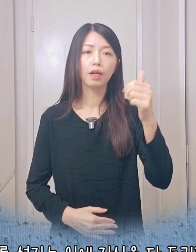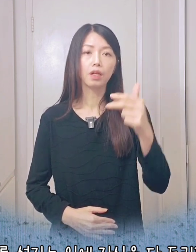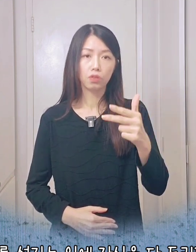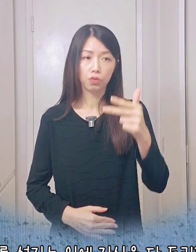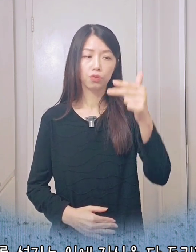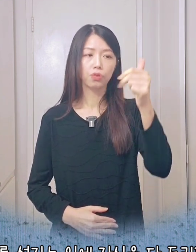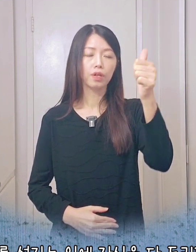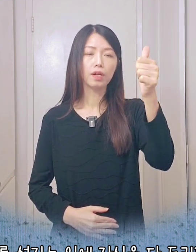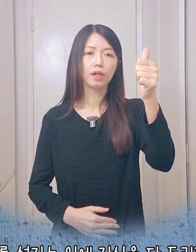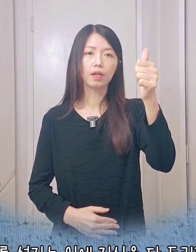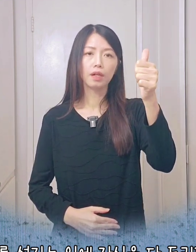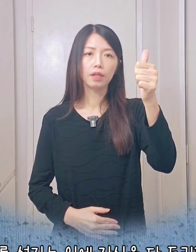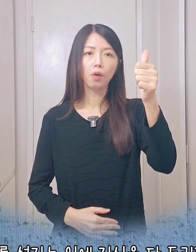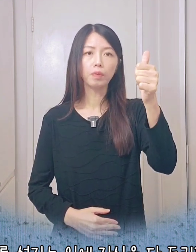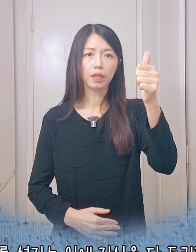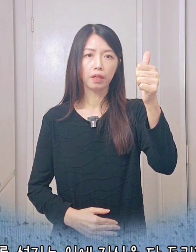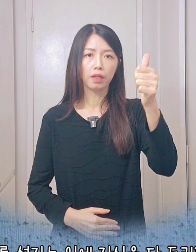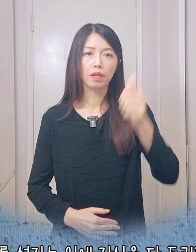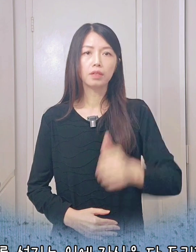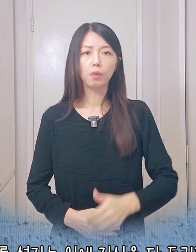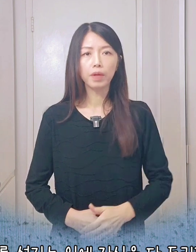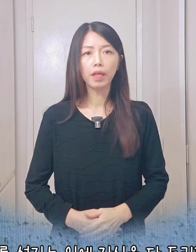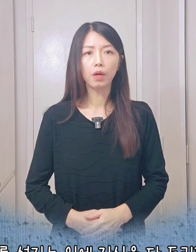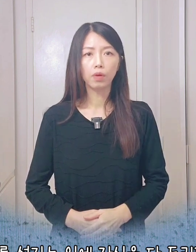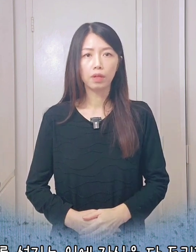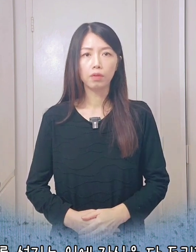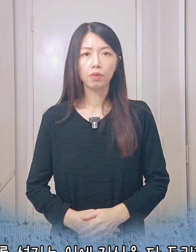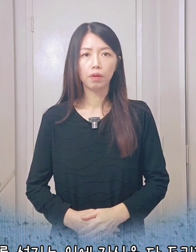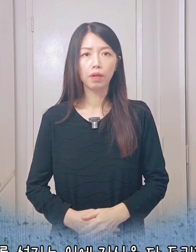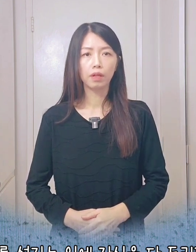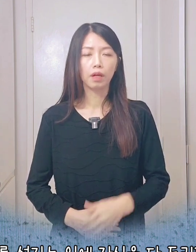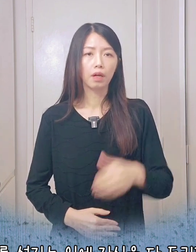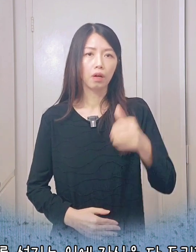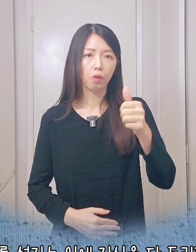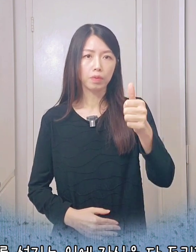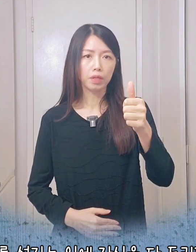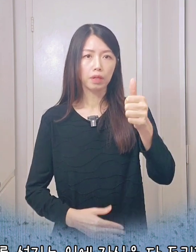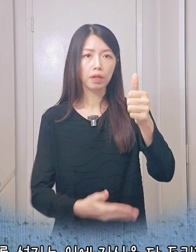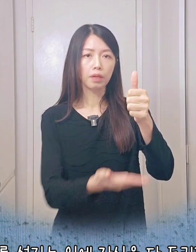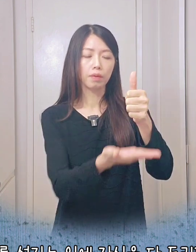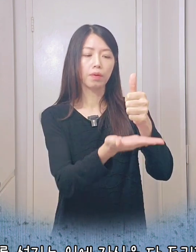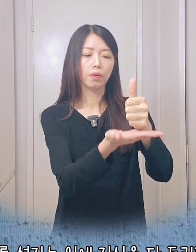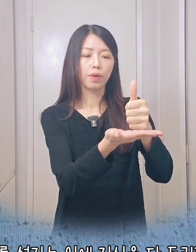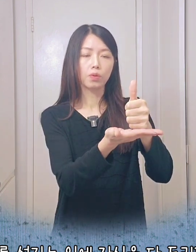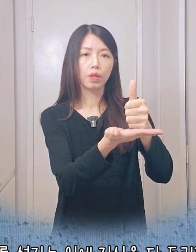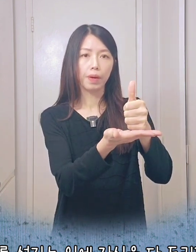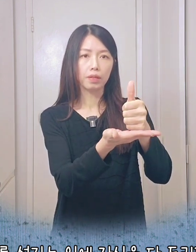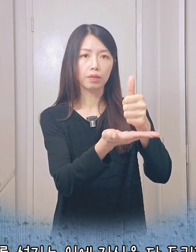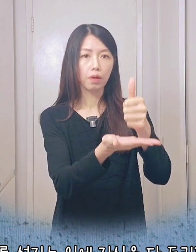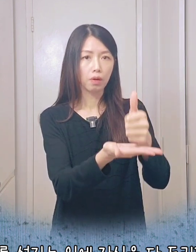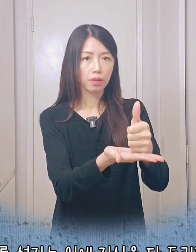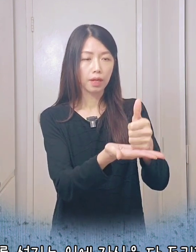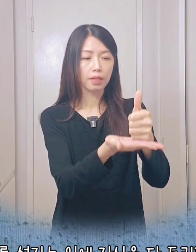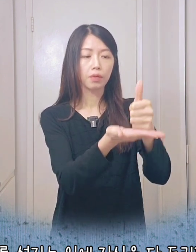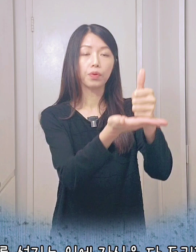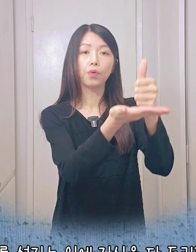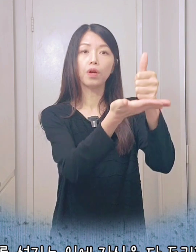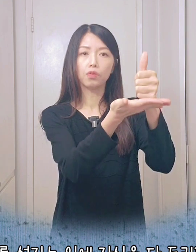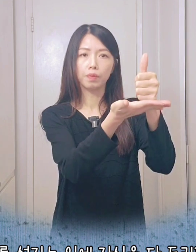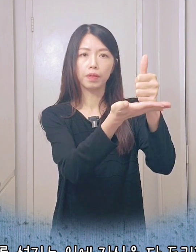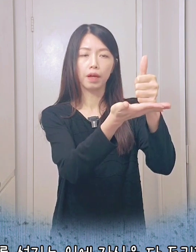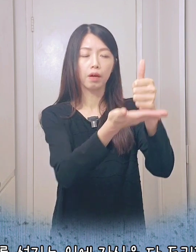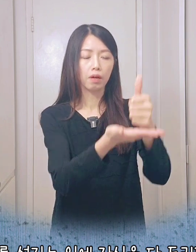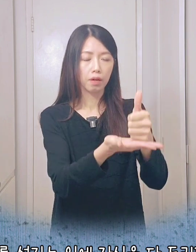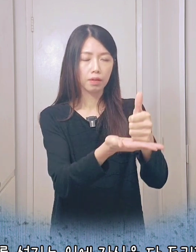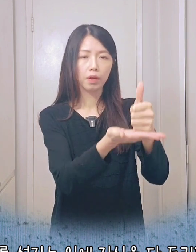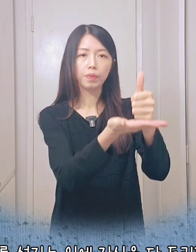됩니다. 주를 섬기는, 섬기다라고 하는 뜻의 수어는 엄지를 왼손에 받쳐서 살짝 위로